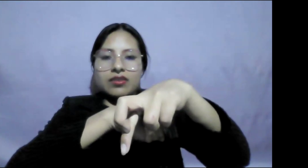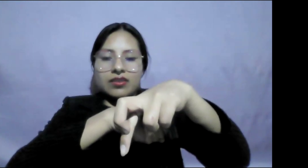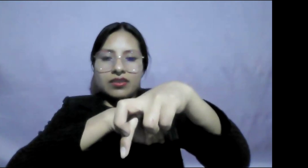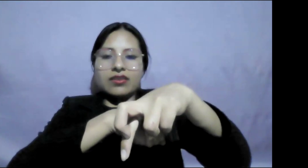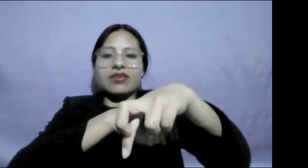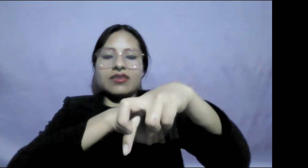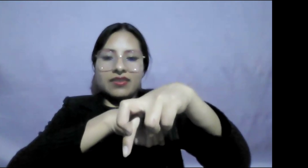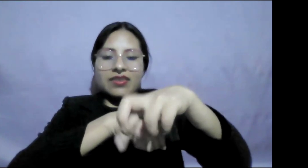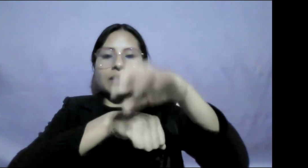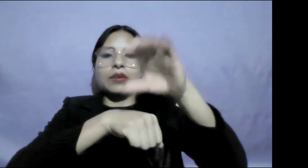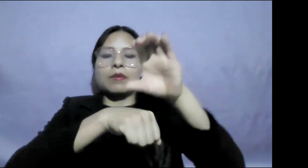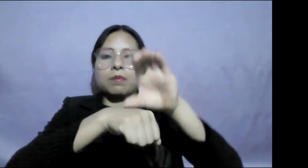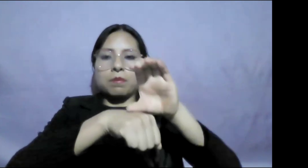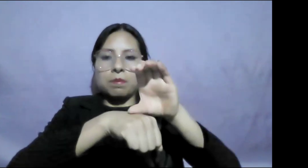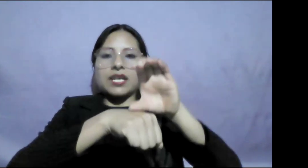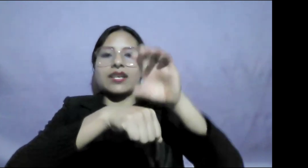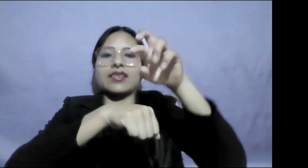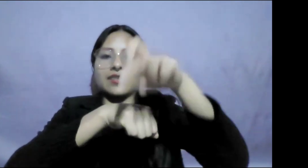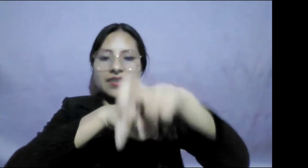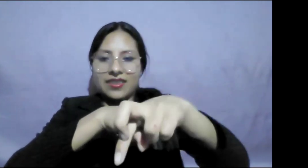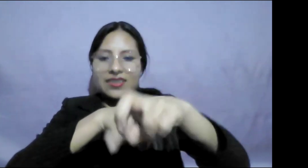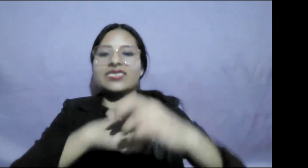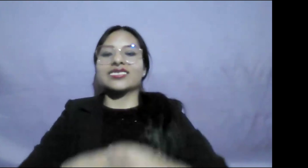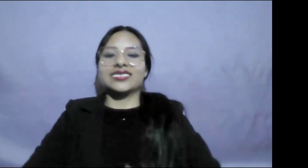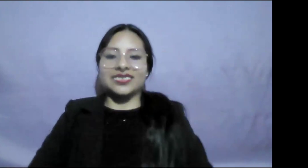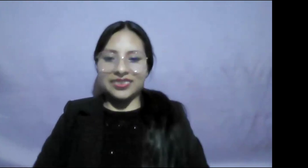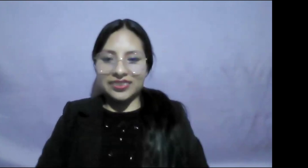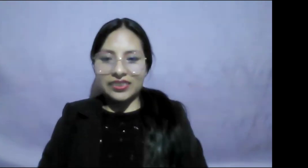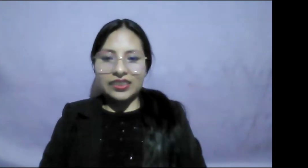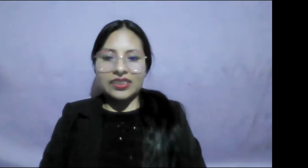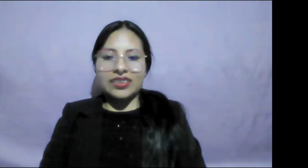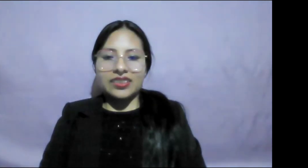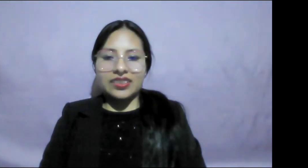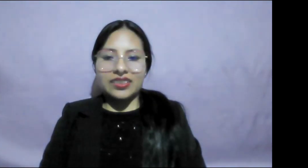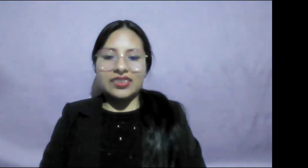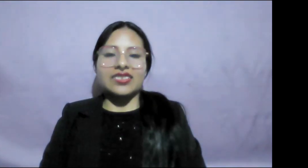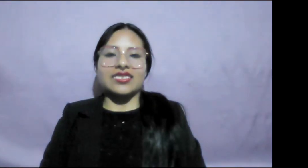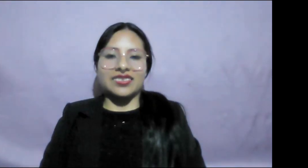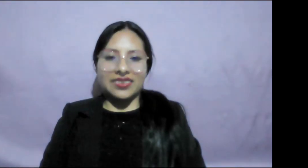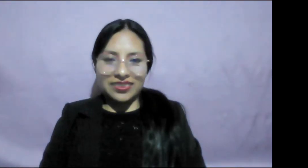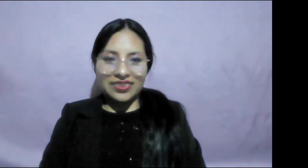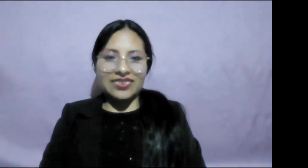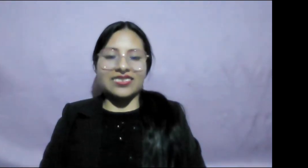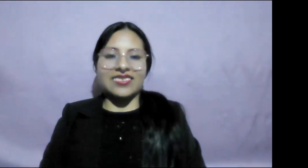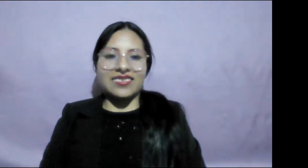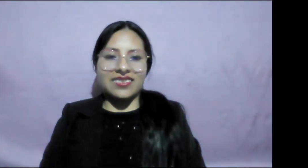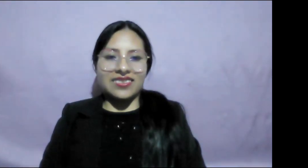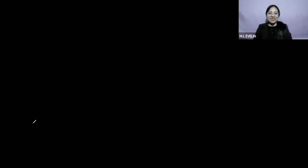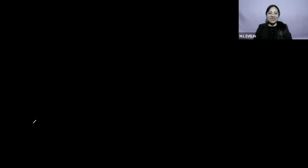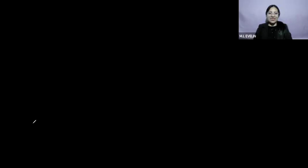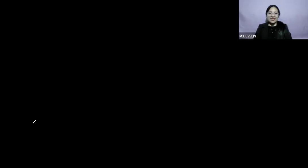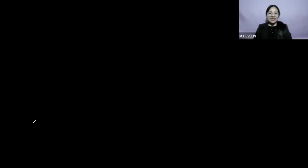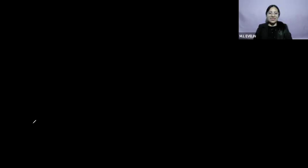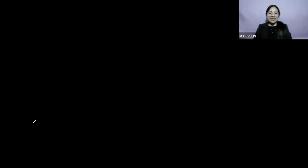c y p cerro de pascua Ahí está un departamento que está